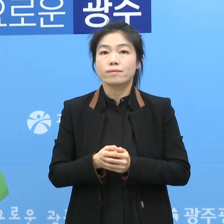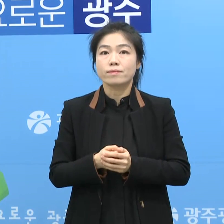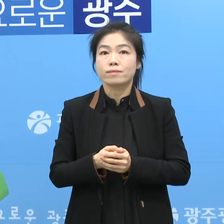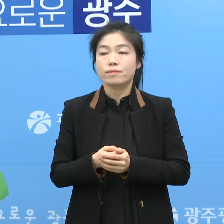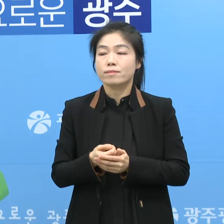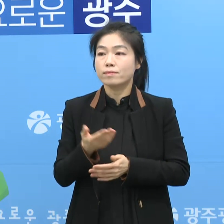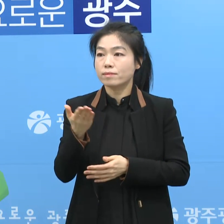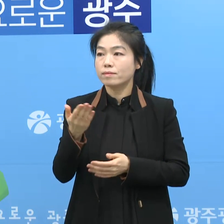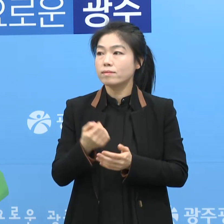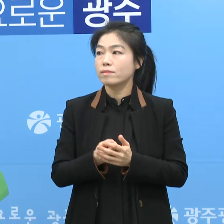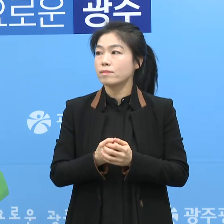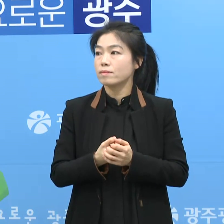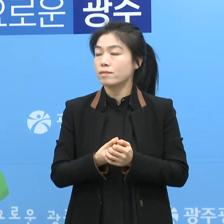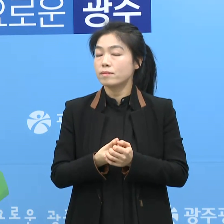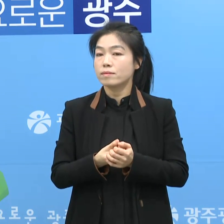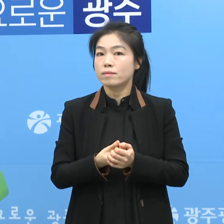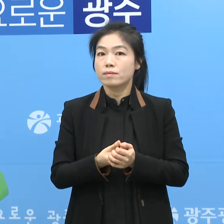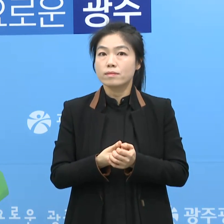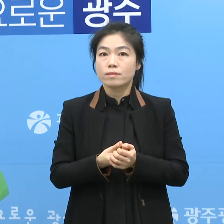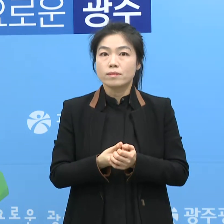예, 권신호 기자님.